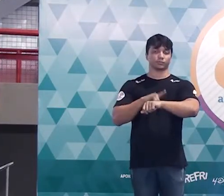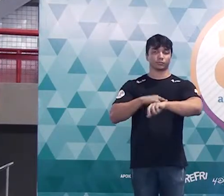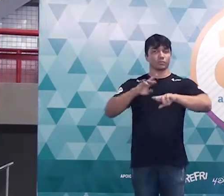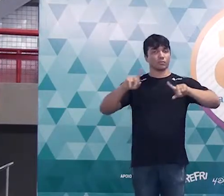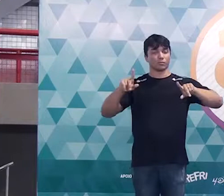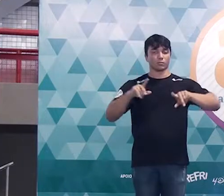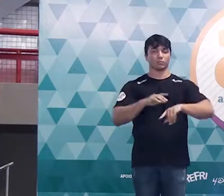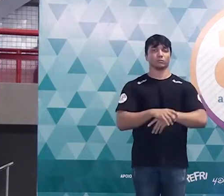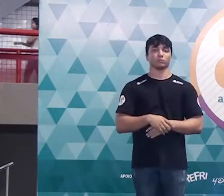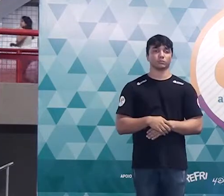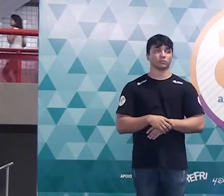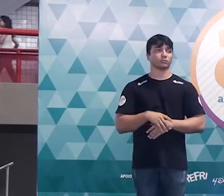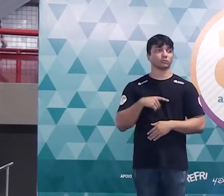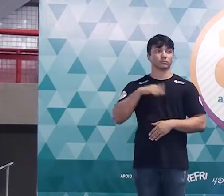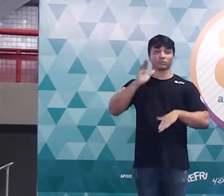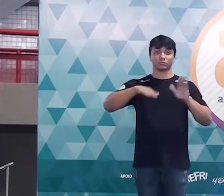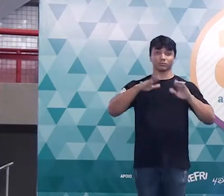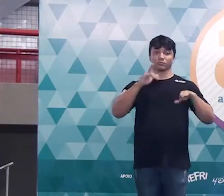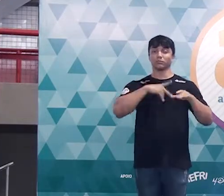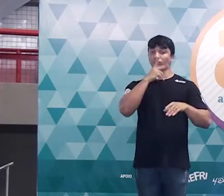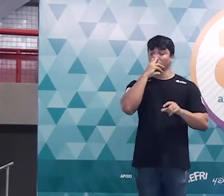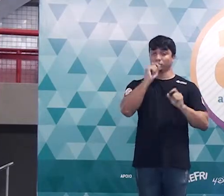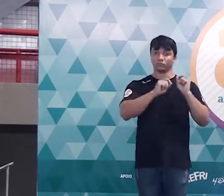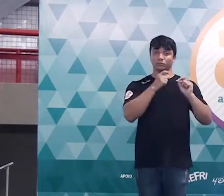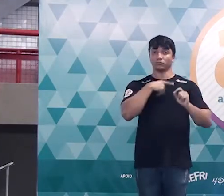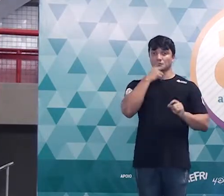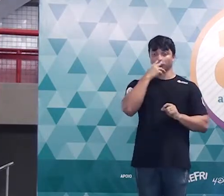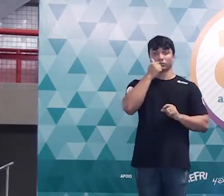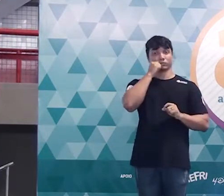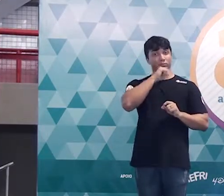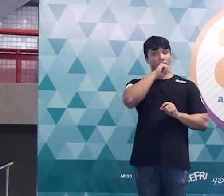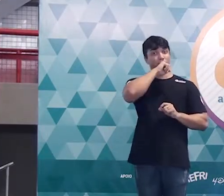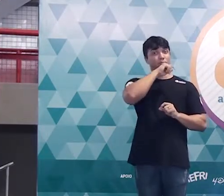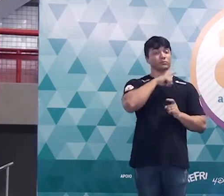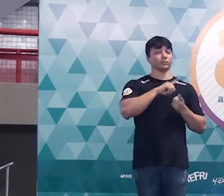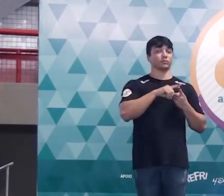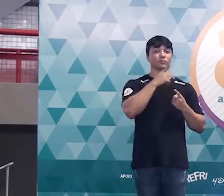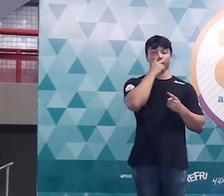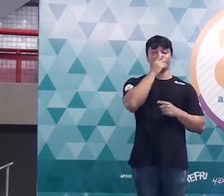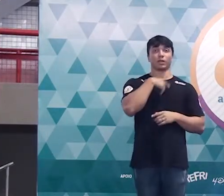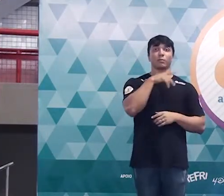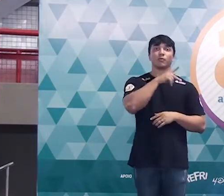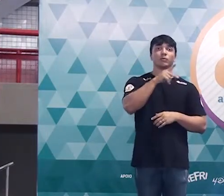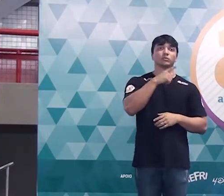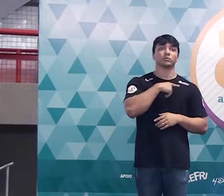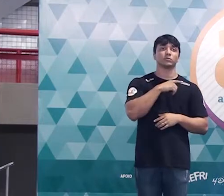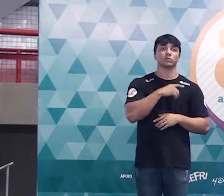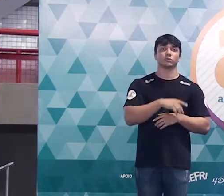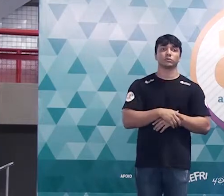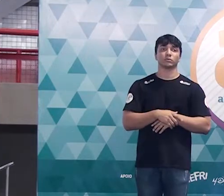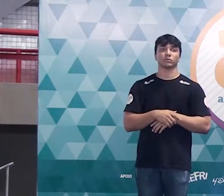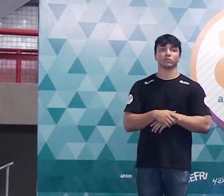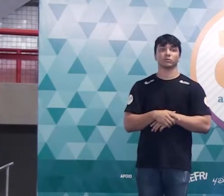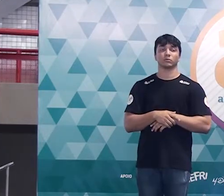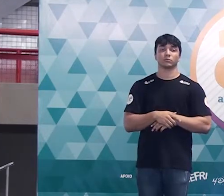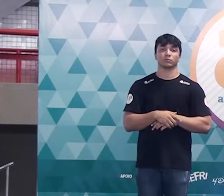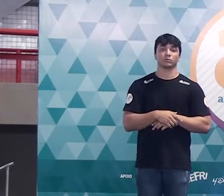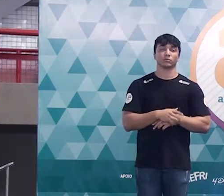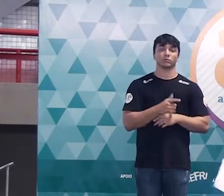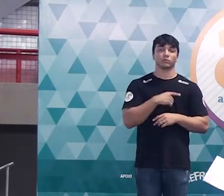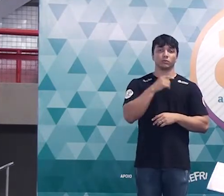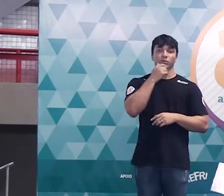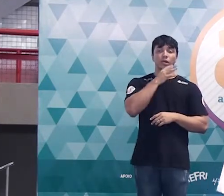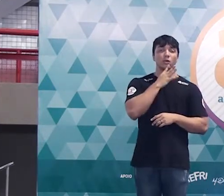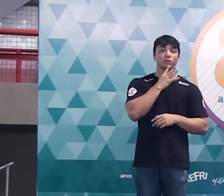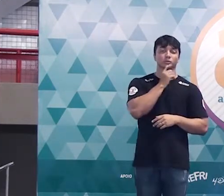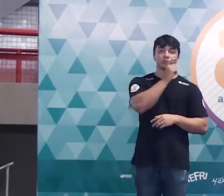ao banheiro. E às vezes entrega até a mãe. Professor, vá ali na mamãe que ela quer conhecer o senhor.